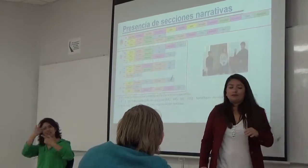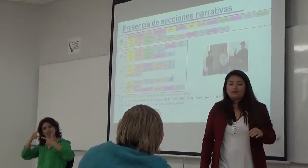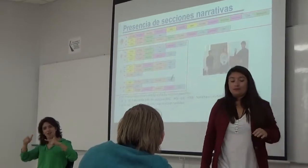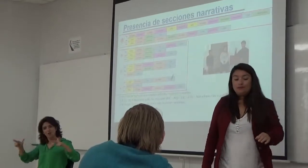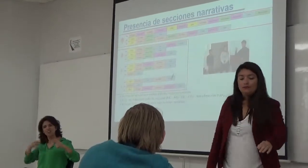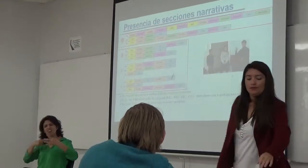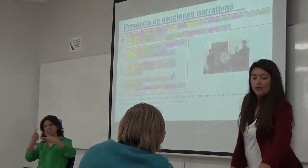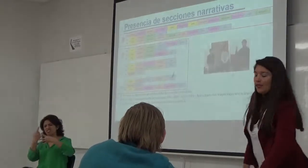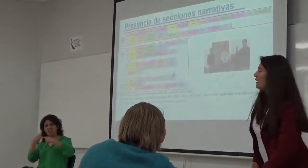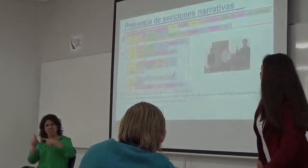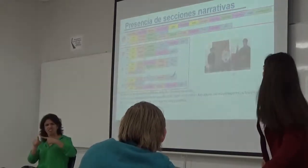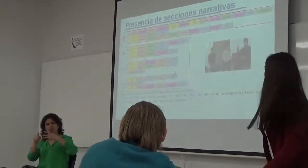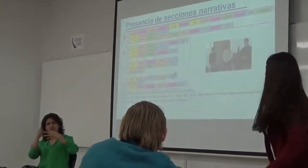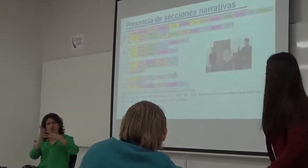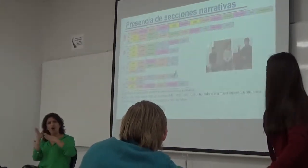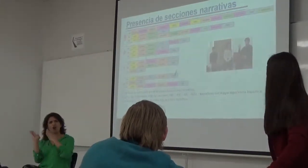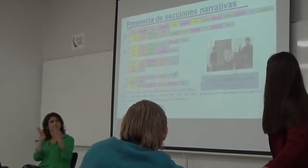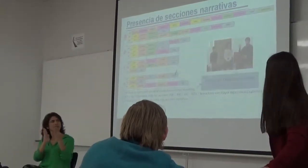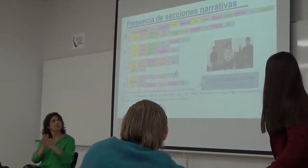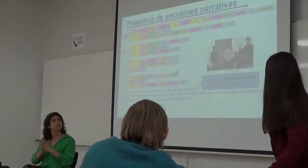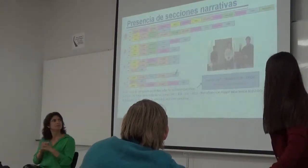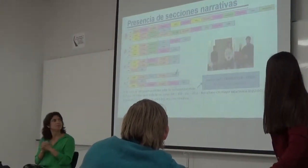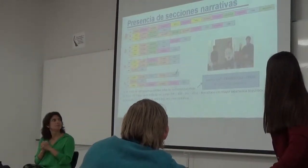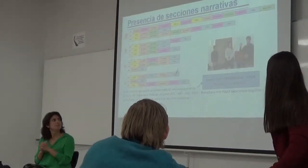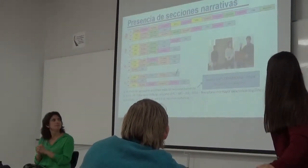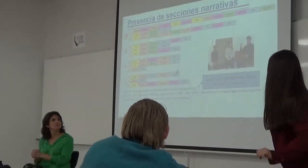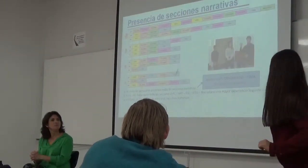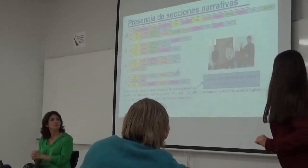lingüística. Esto lo podemos